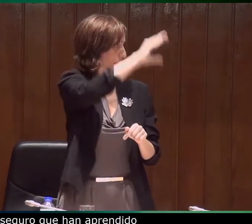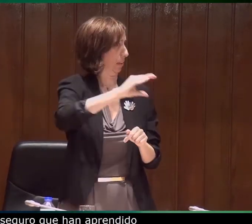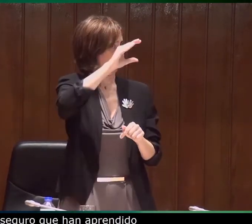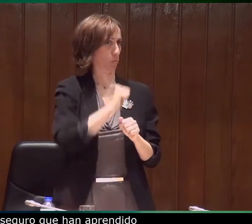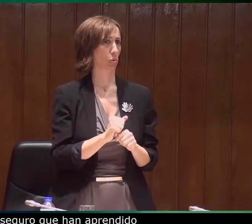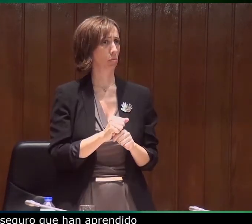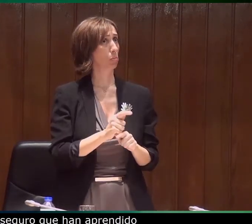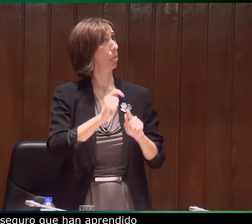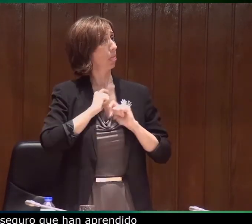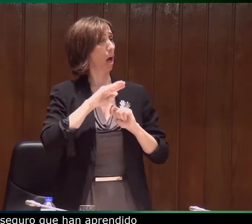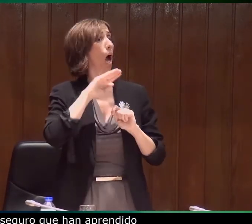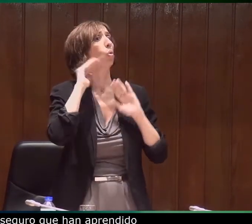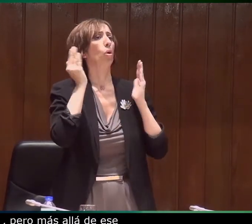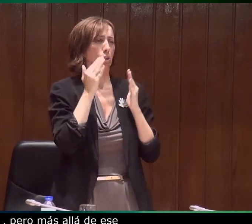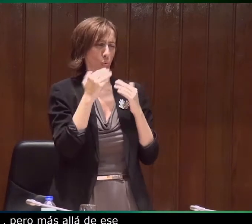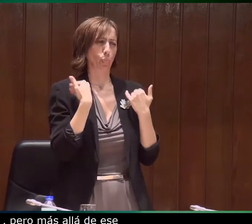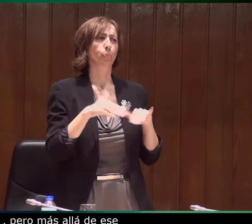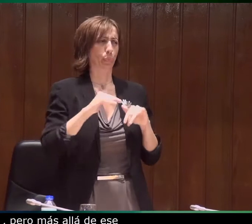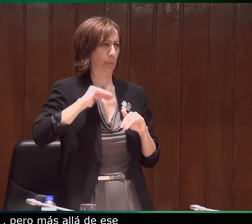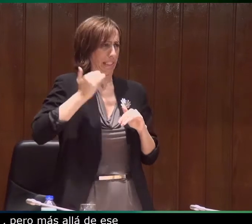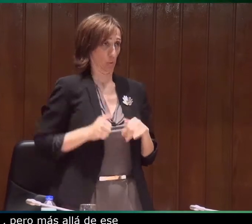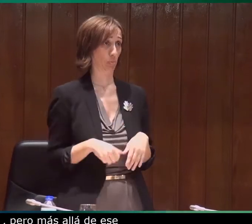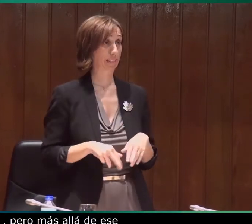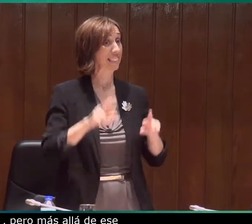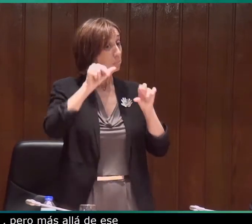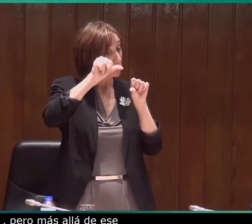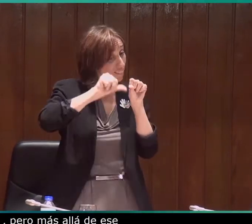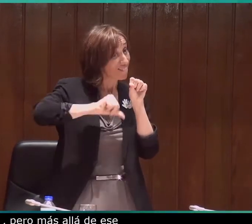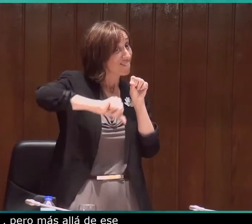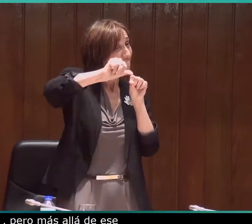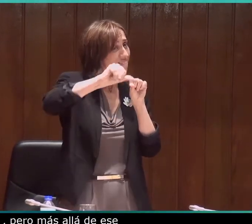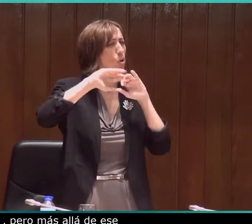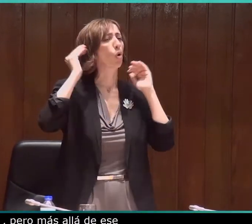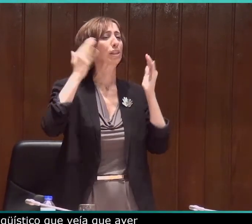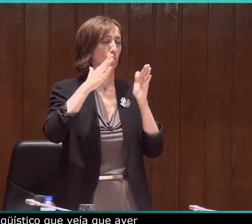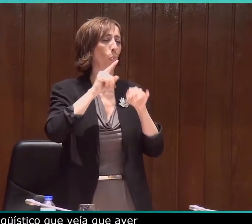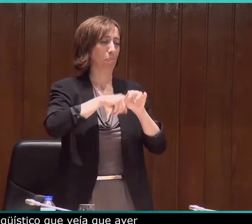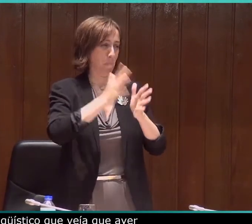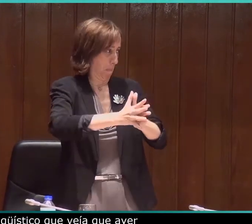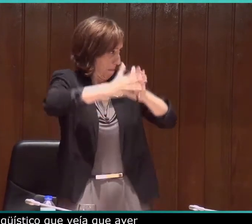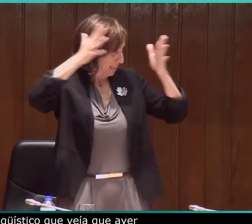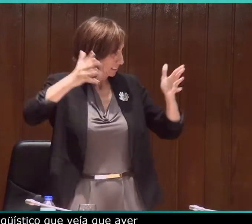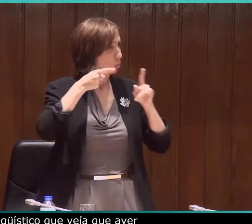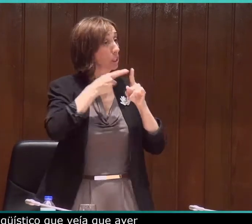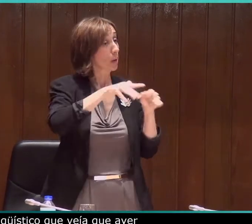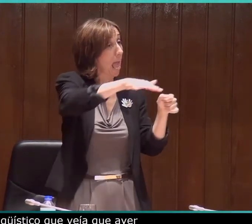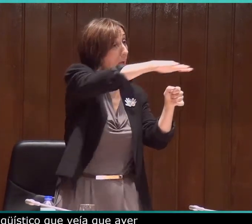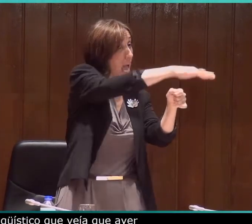temáticas en diferentes ámbitos académicos y que esto ha hecho que haya enriquecido el congreso sé que